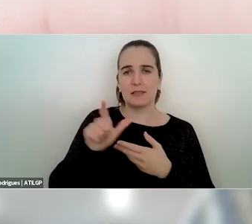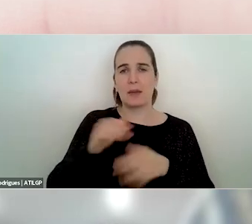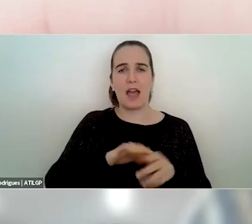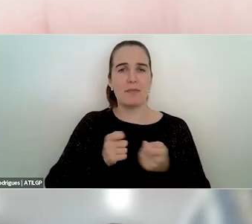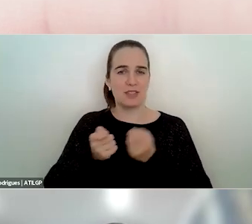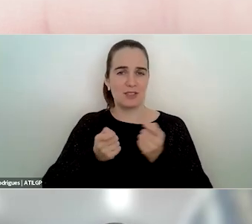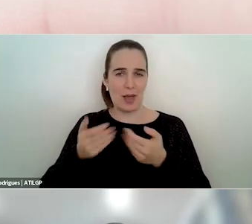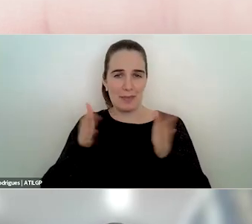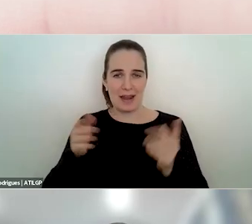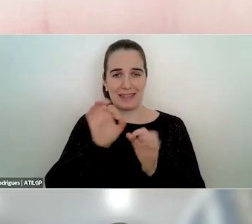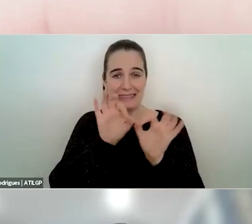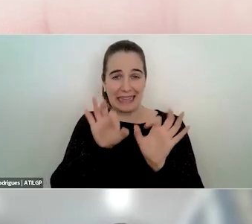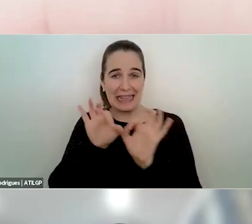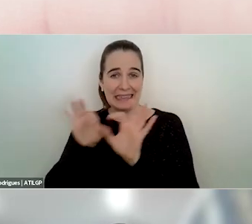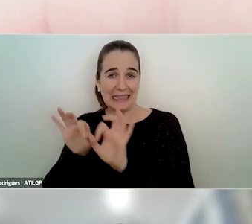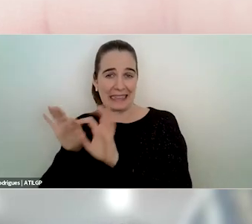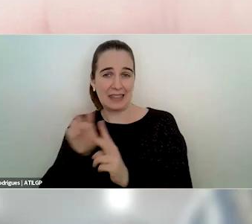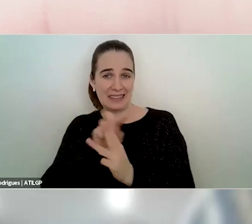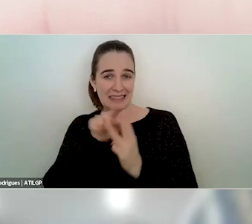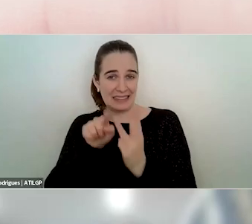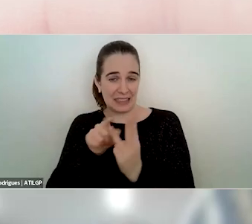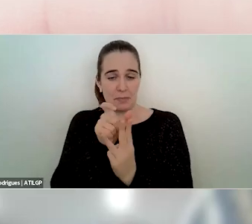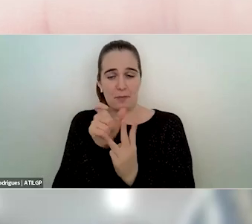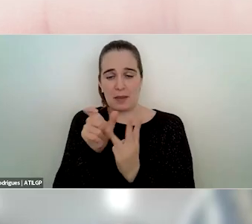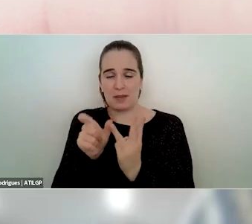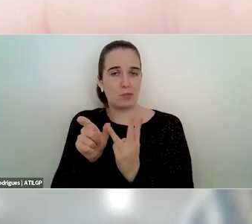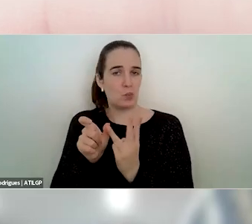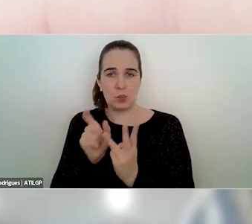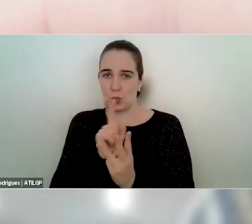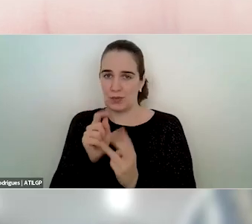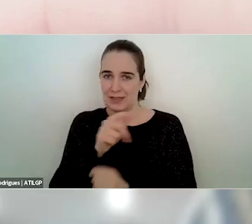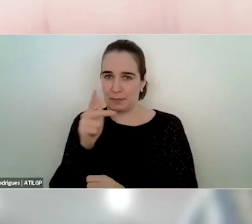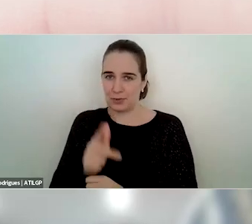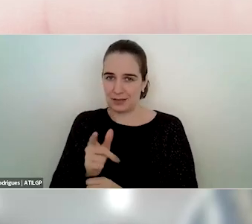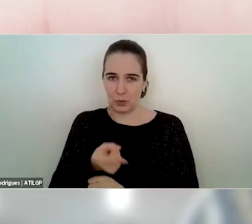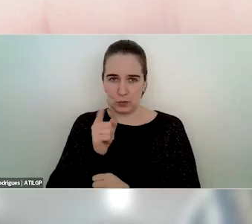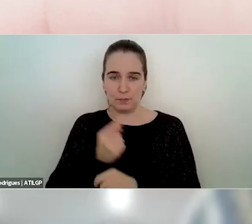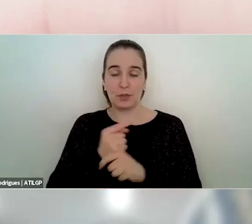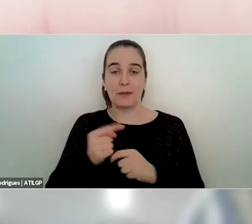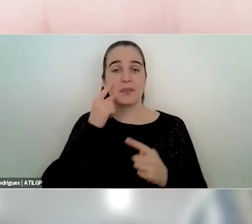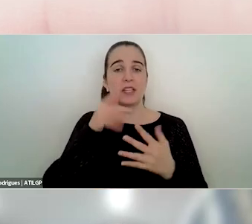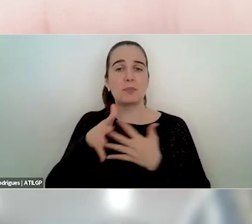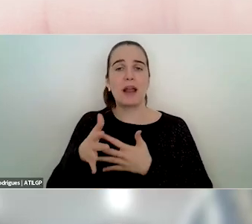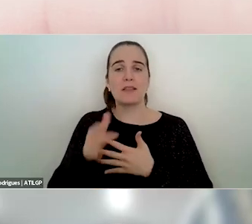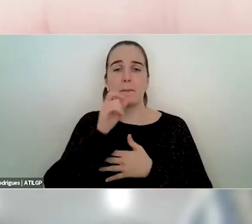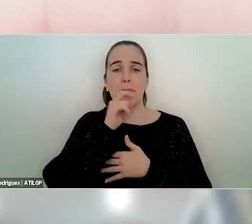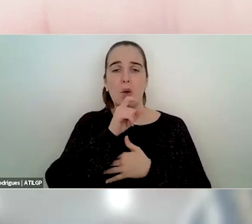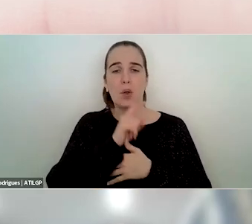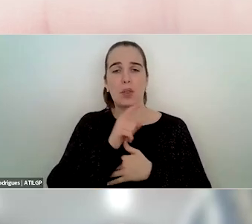são totalmente sinónimos, e referindo aqui a transparência passiva como